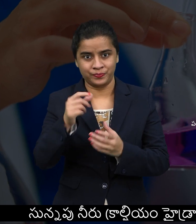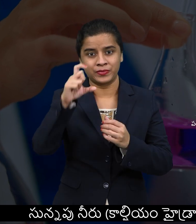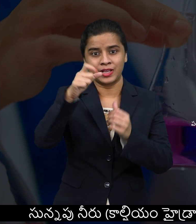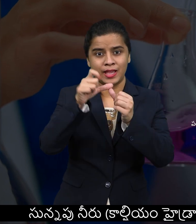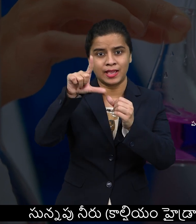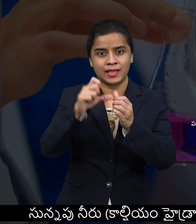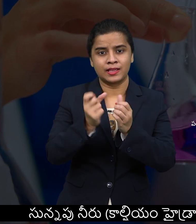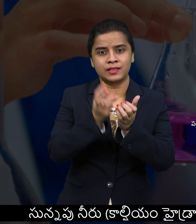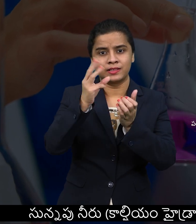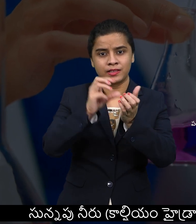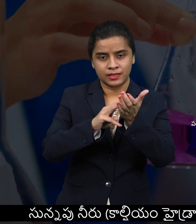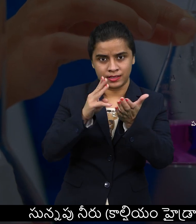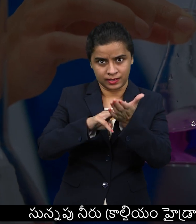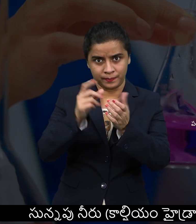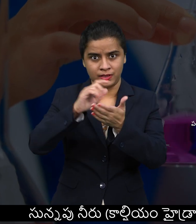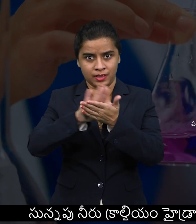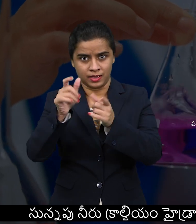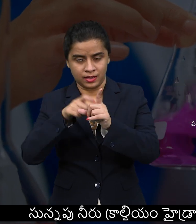పంపబడుతుంది.